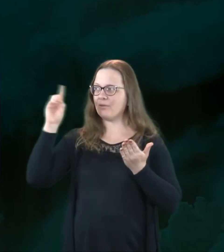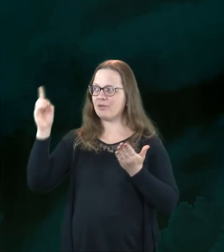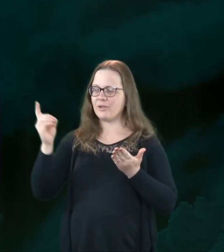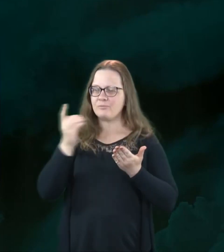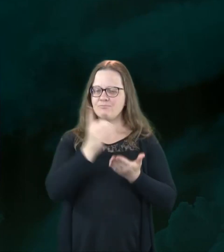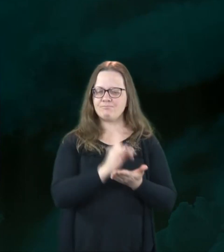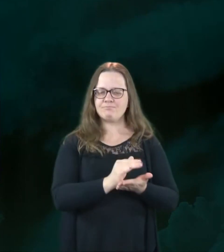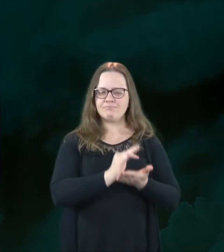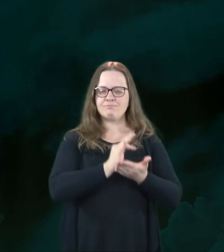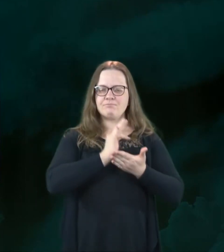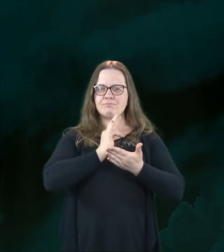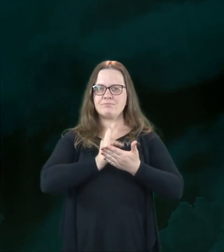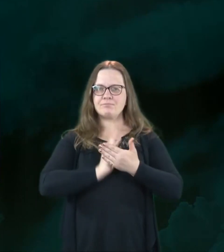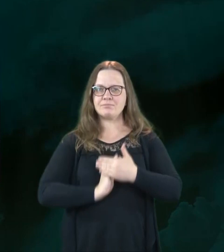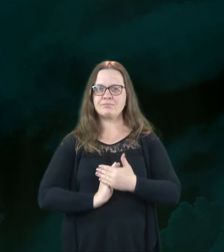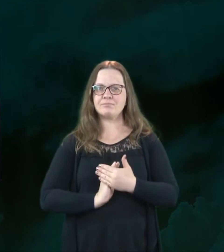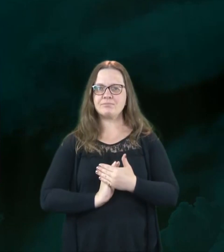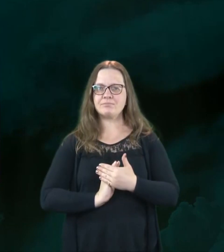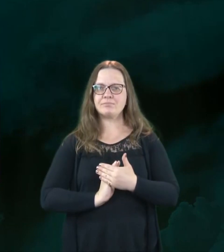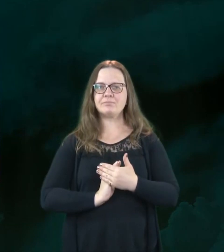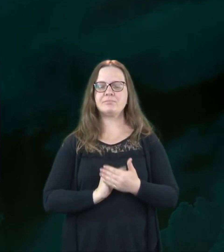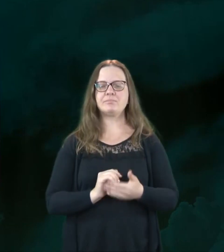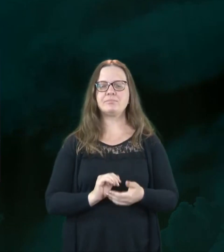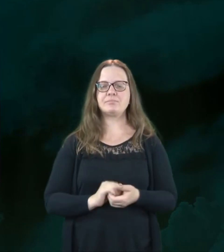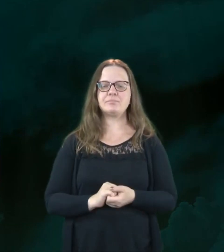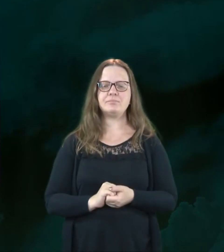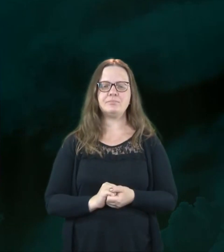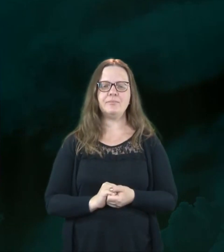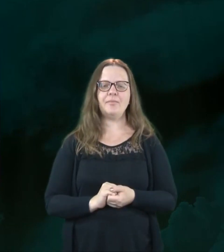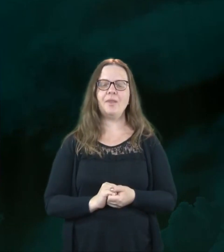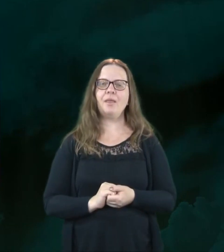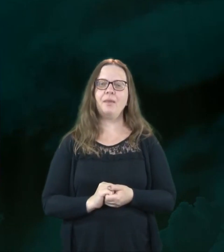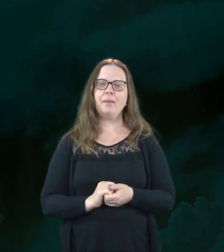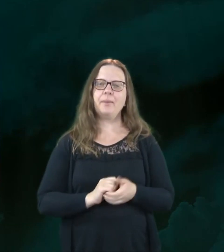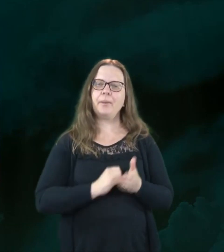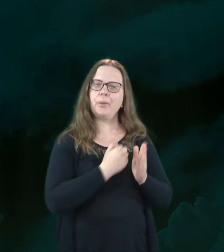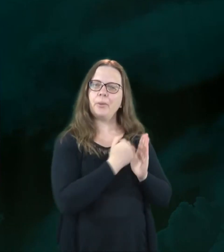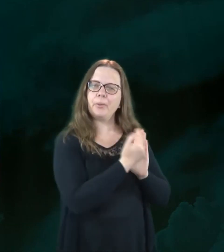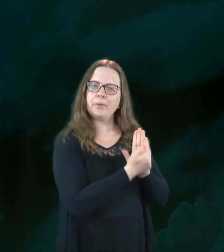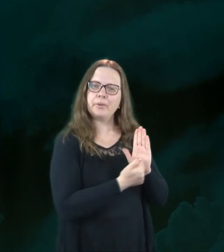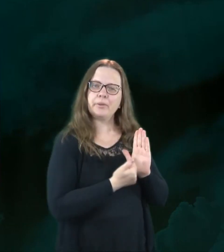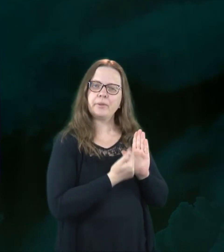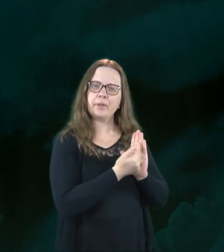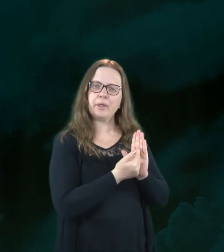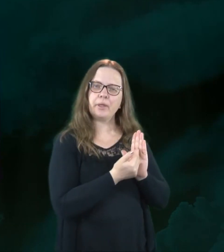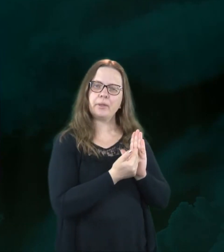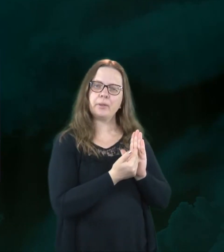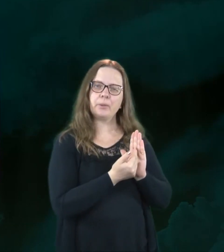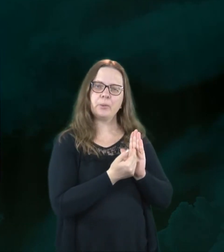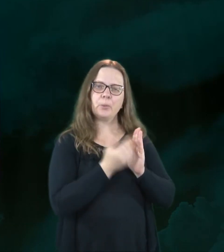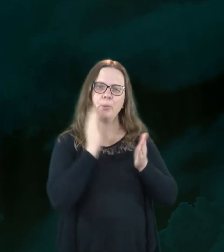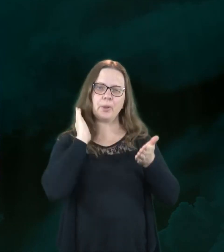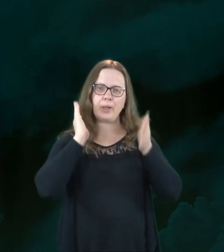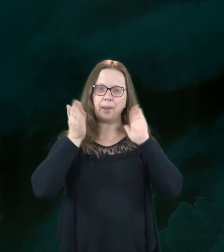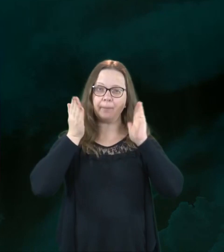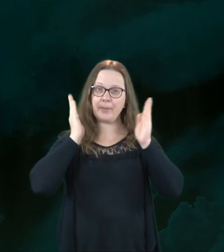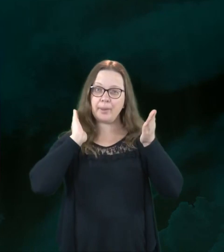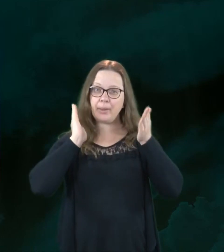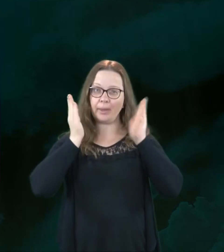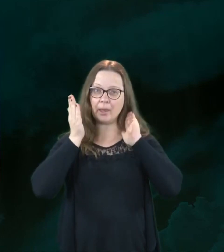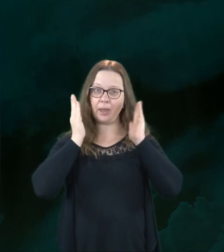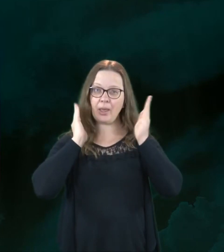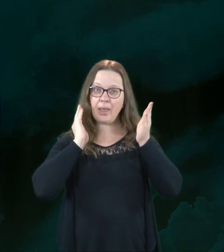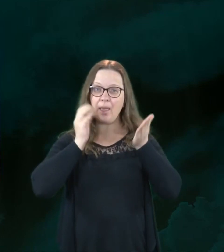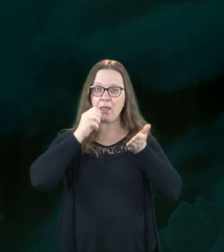para mostrar para você que a palavra é um veículo. A palavra é